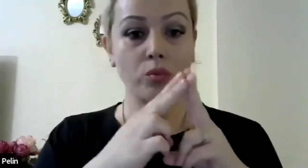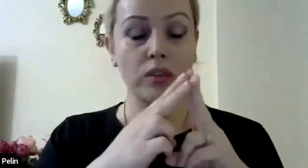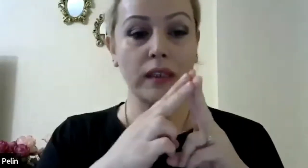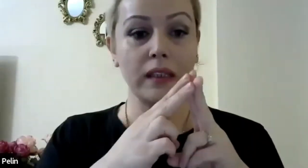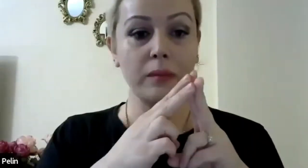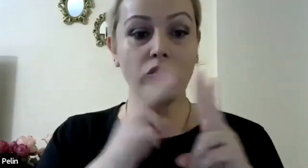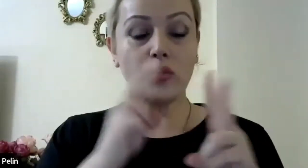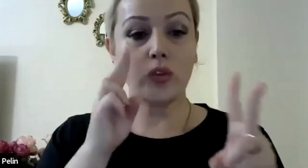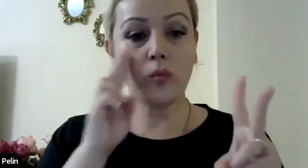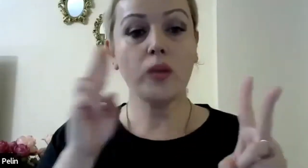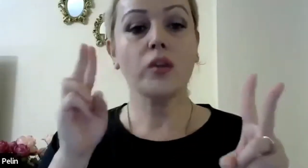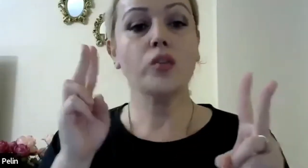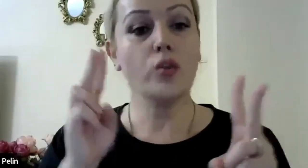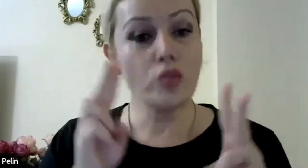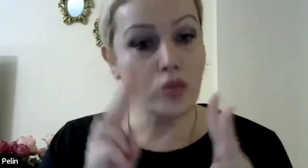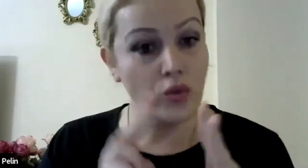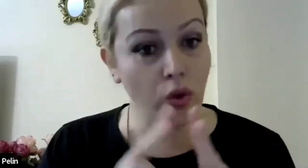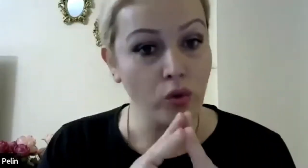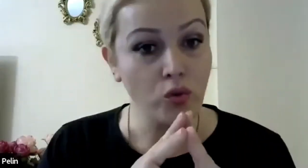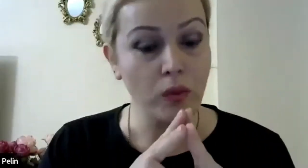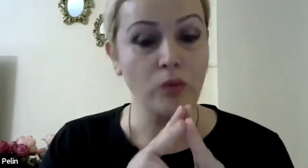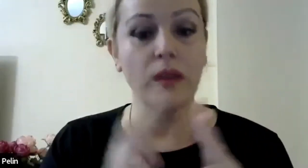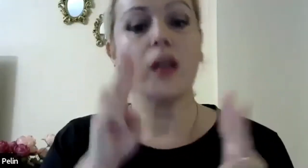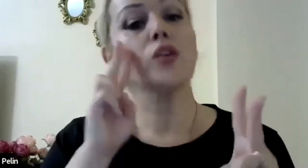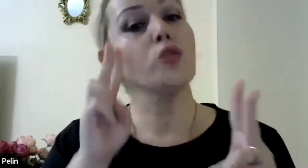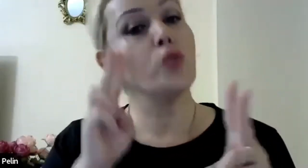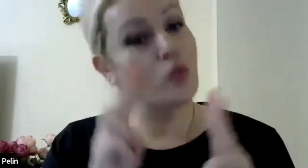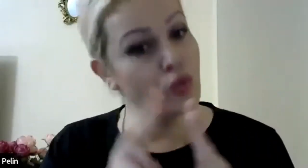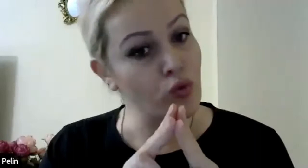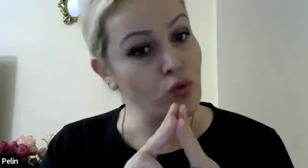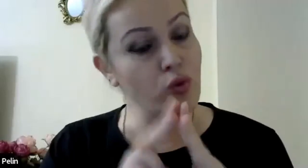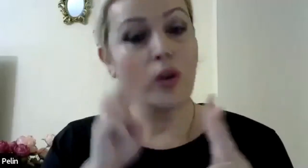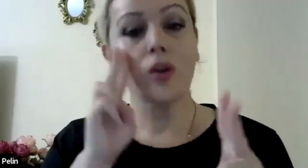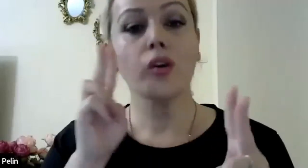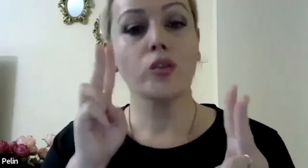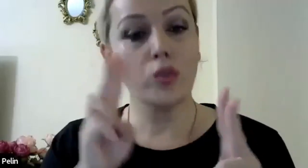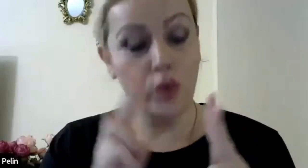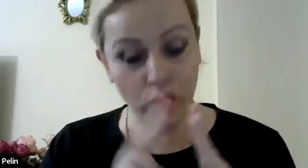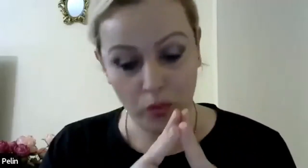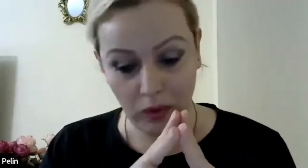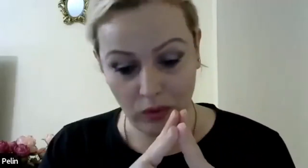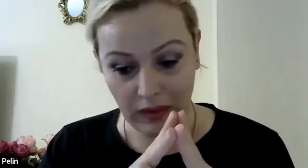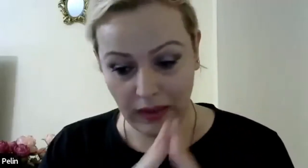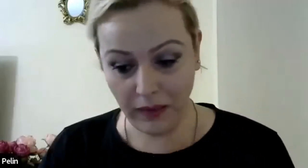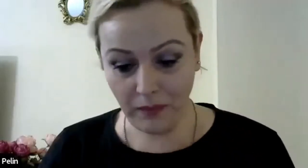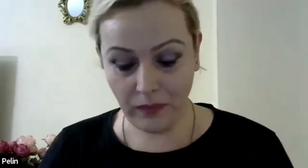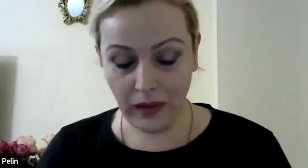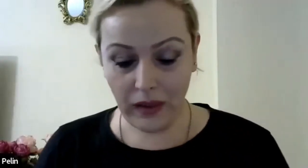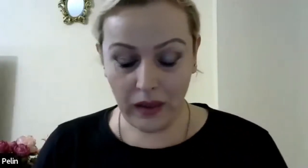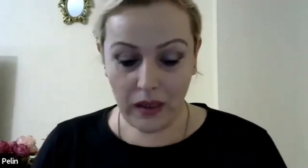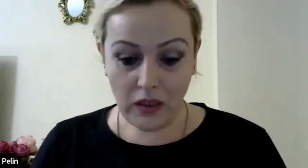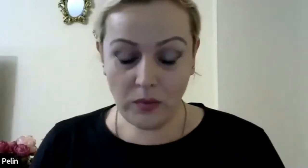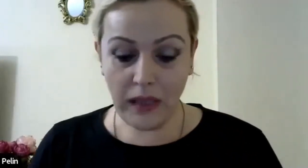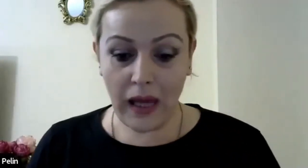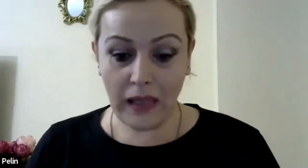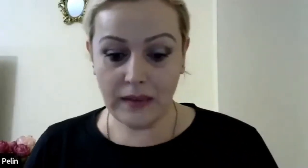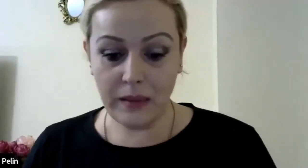şekilde birleştiriyorum. Görüşürüz, görüşmek üzere. Görüşürüz, görüşmek üzere. Şimdi geldik